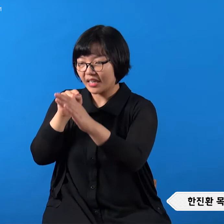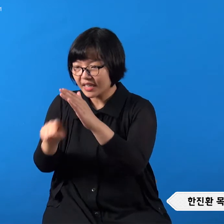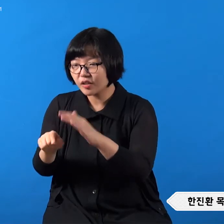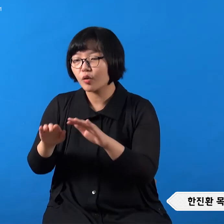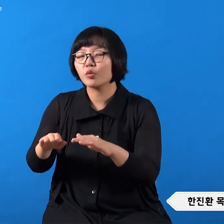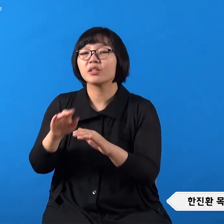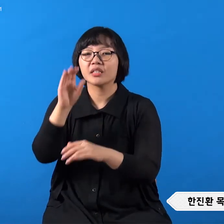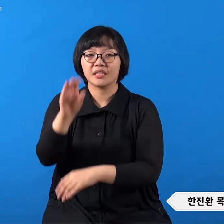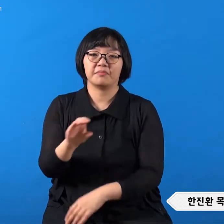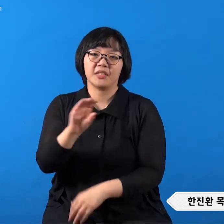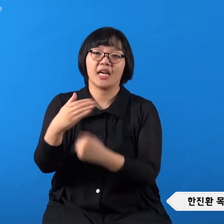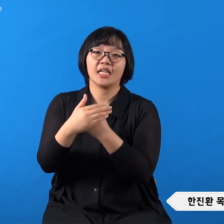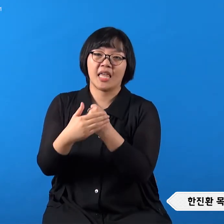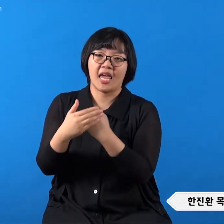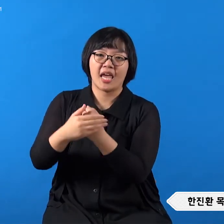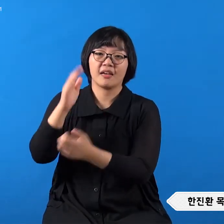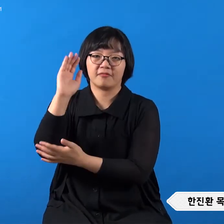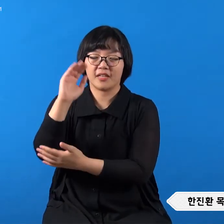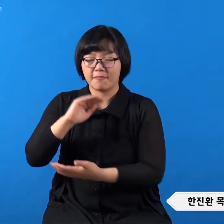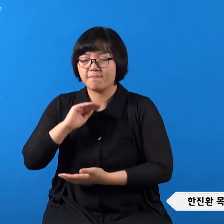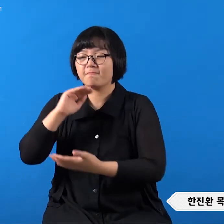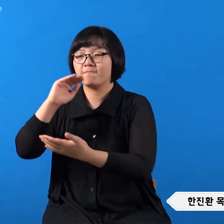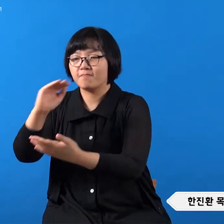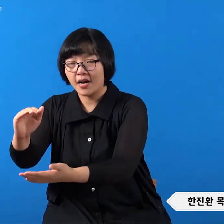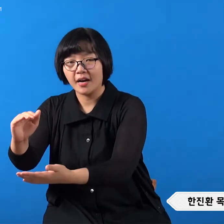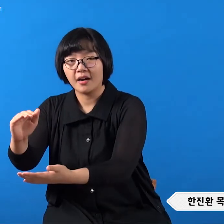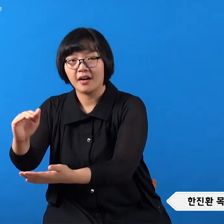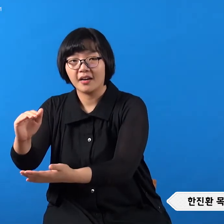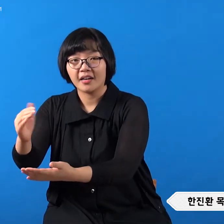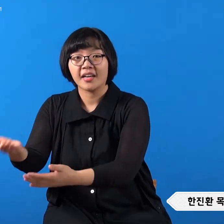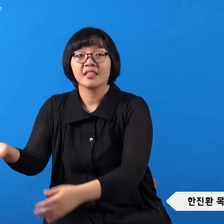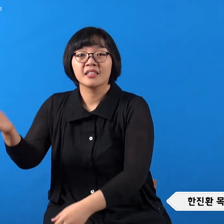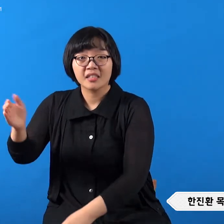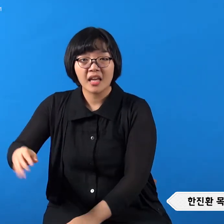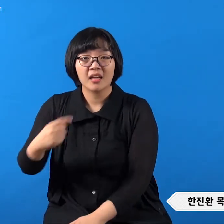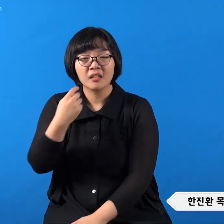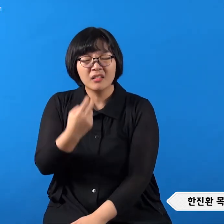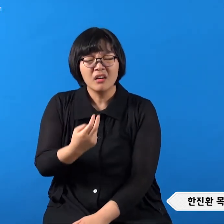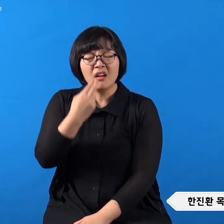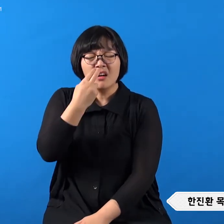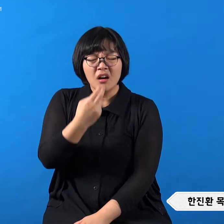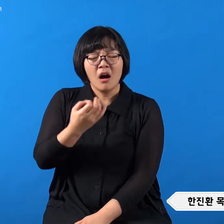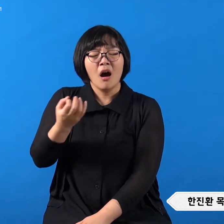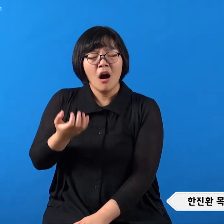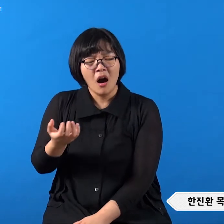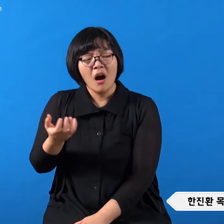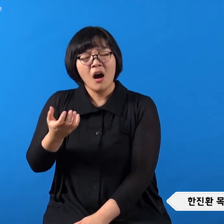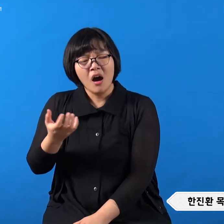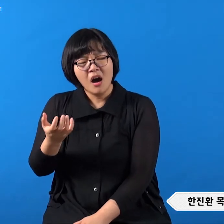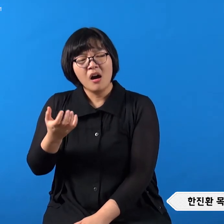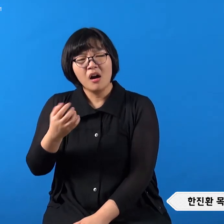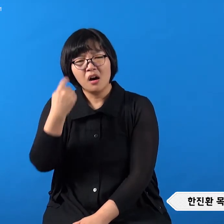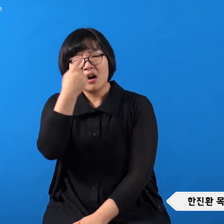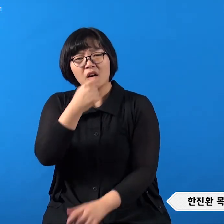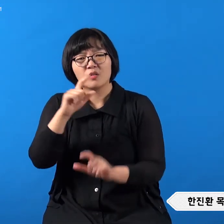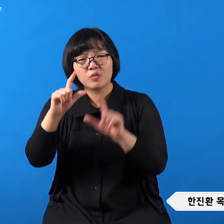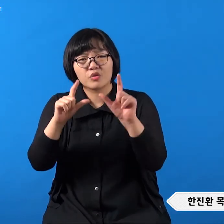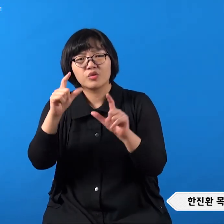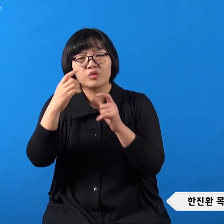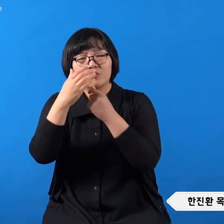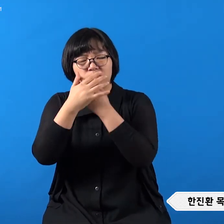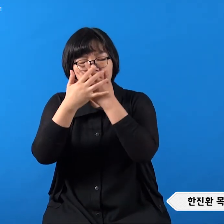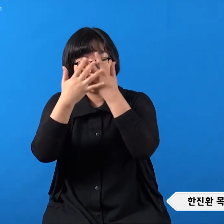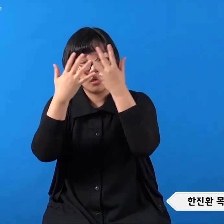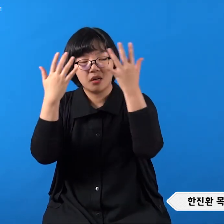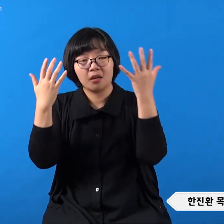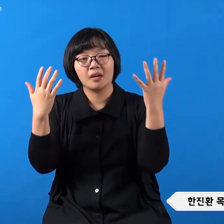이 십자가의 복음을 전하니까 그냥 그 힘들어하고 숨갑하고 하던 거 다 멈추시고